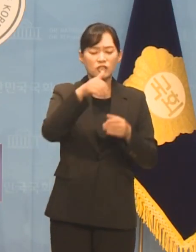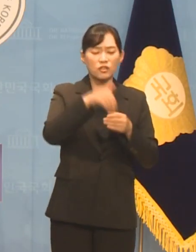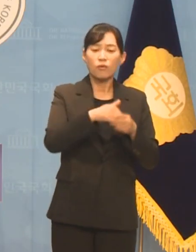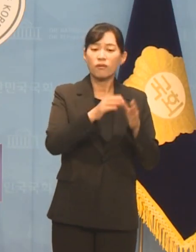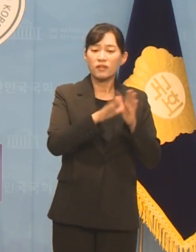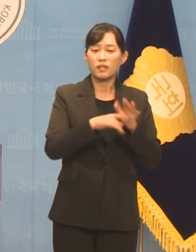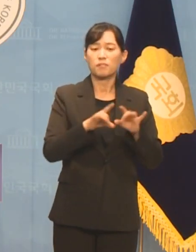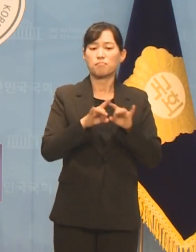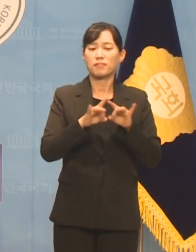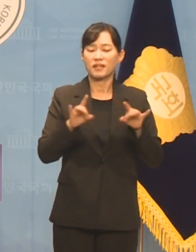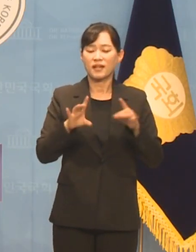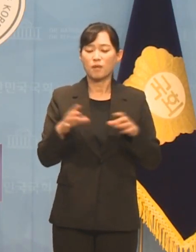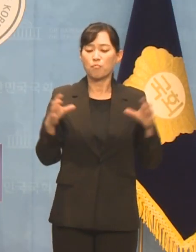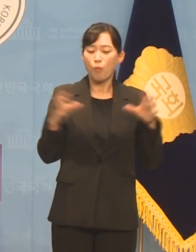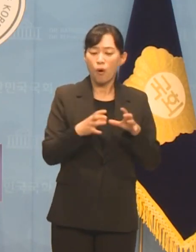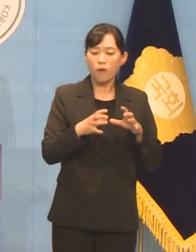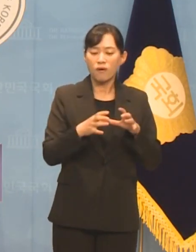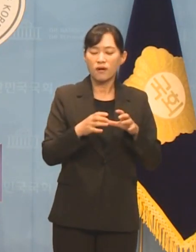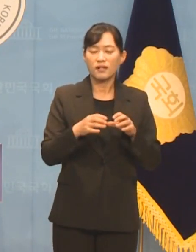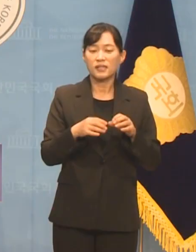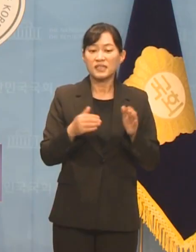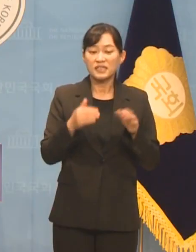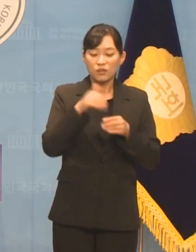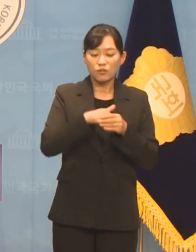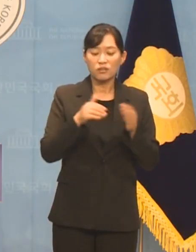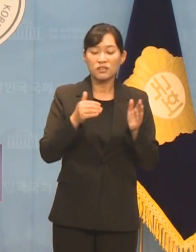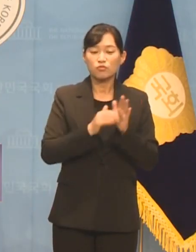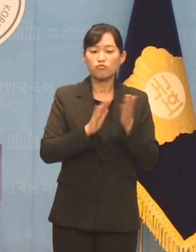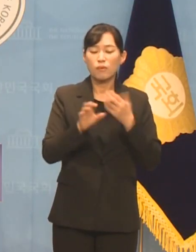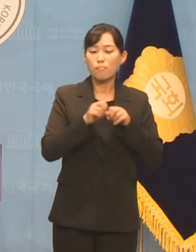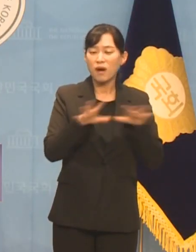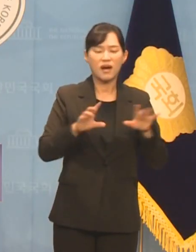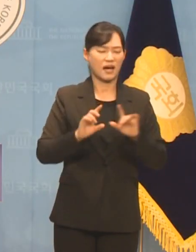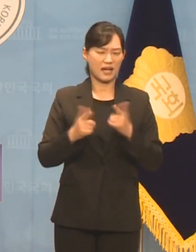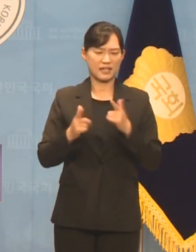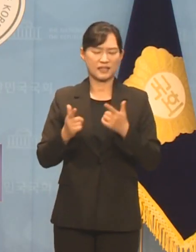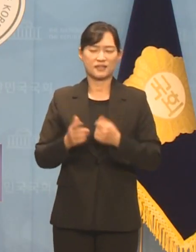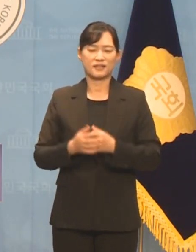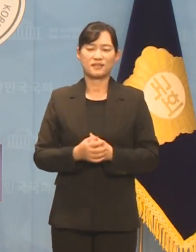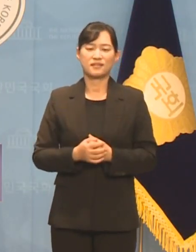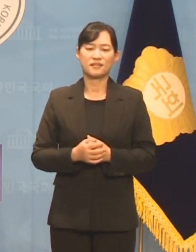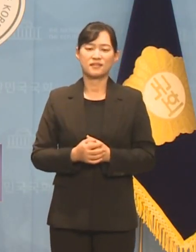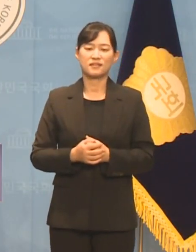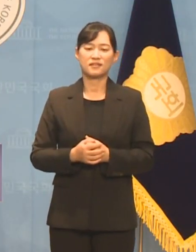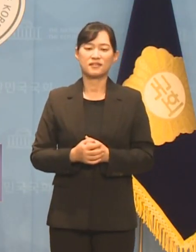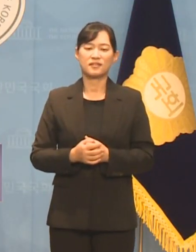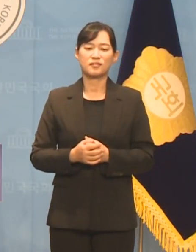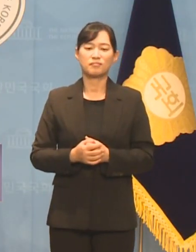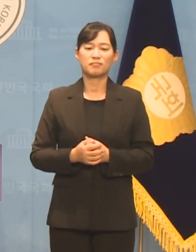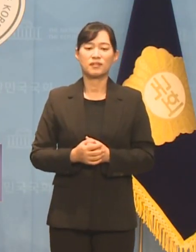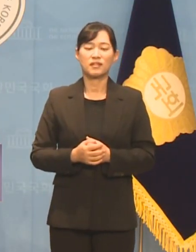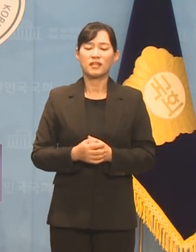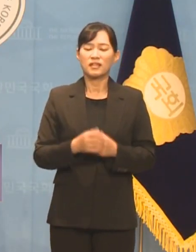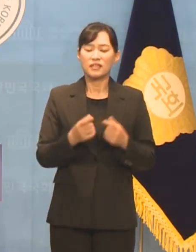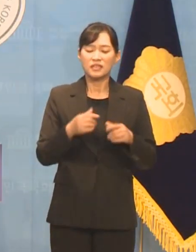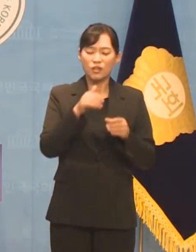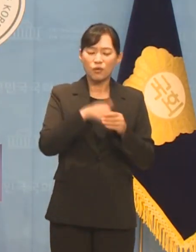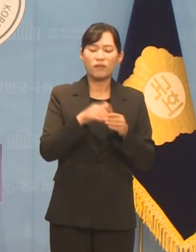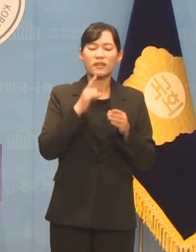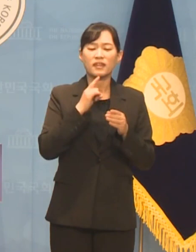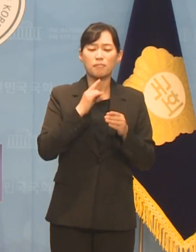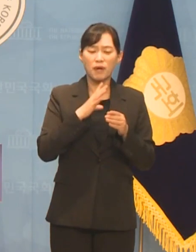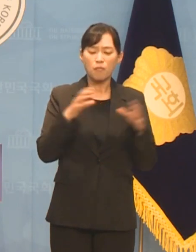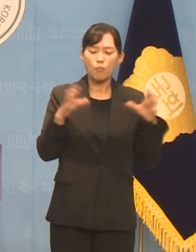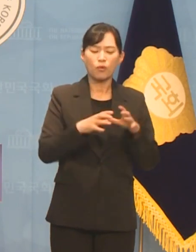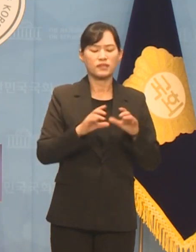되면 반짝 모였다가 사라지는 그런 모임을 지향합니다. 그런 모임이 되지